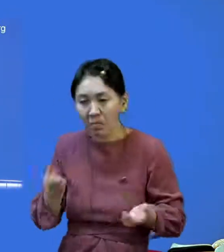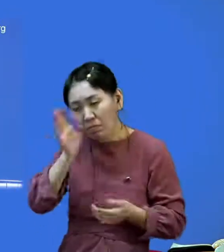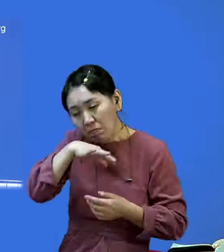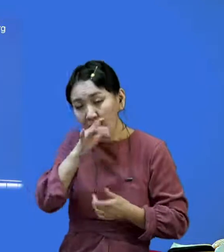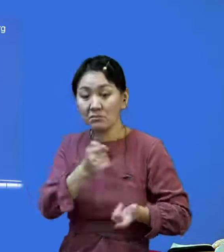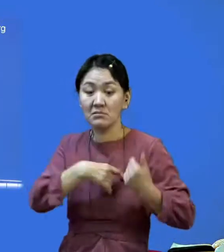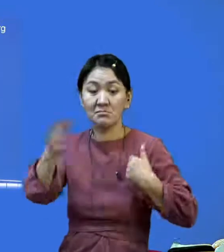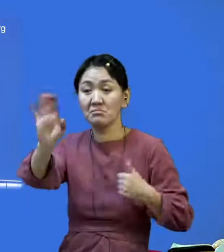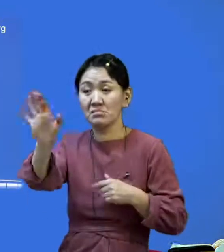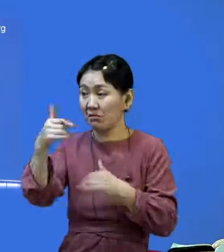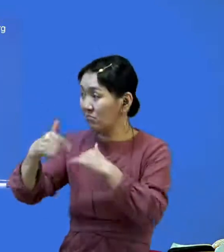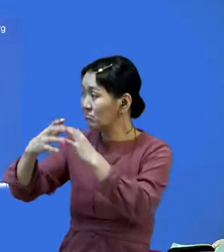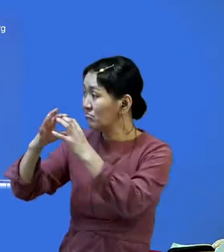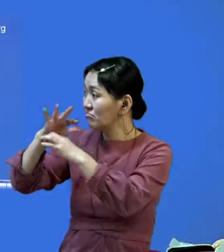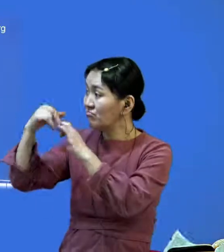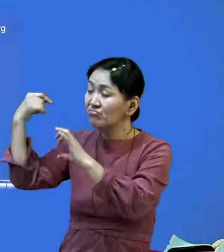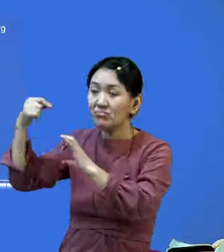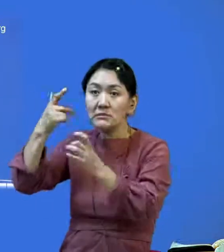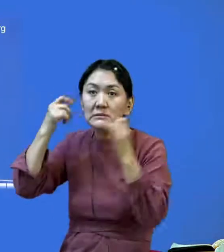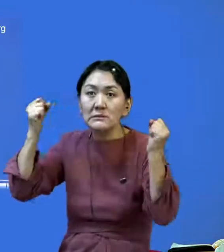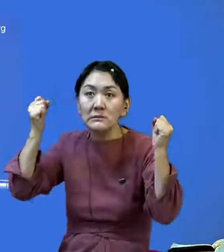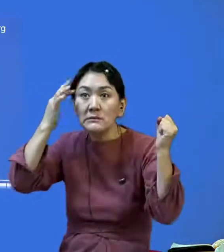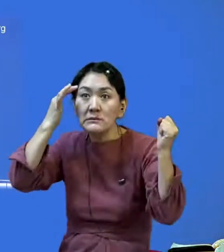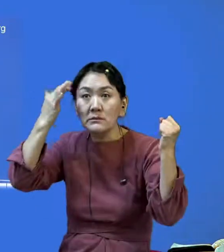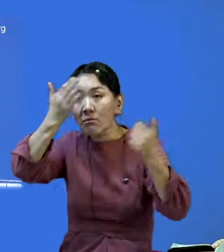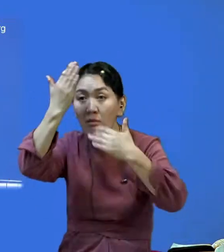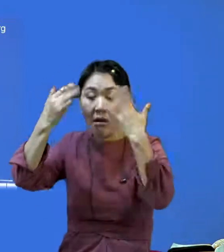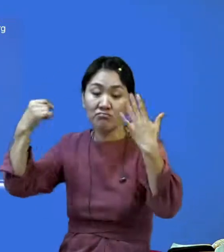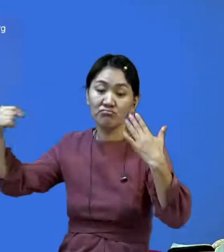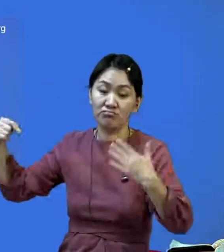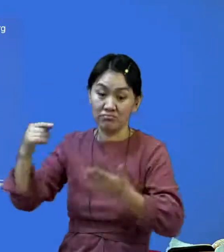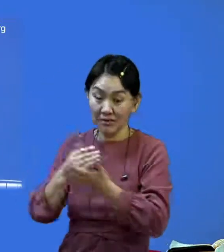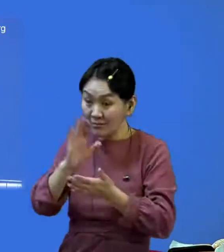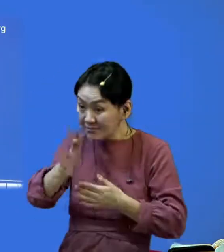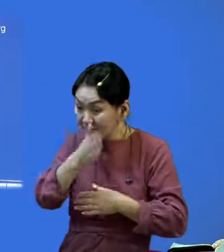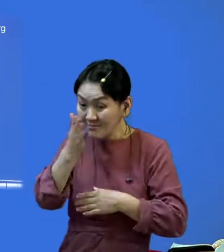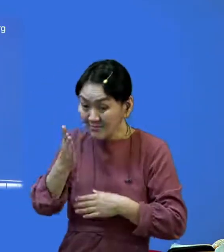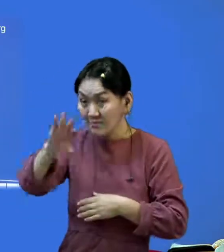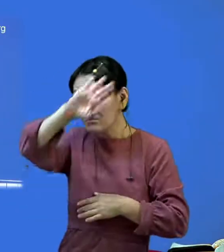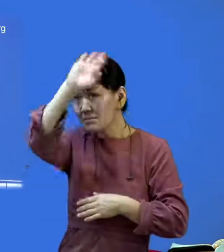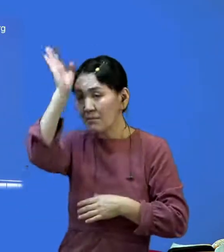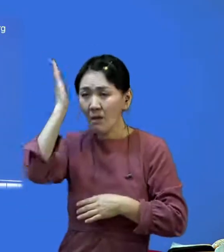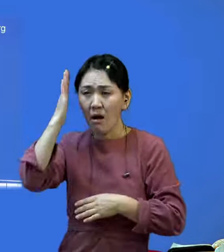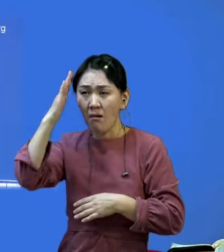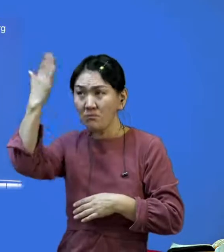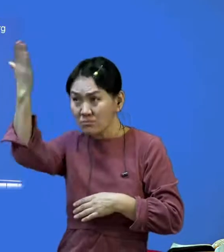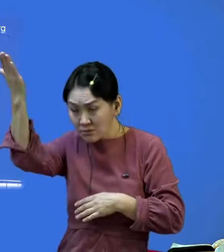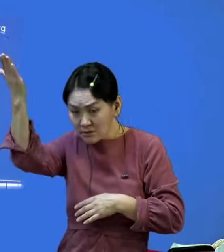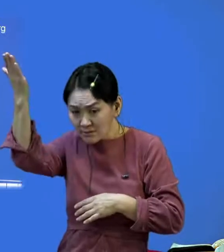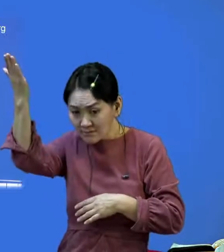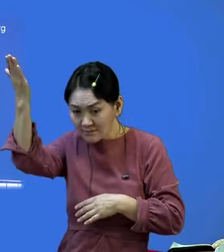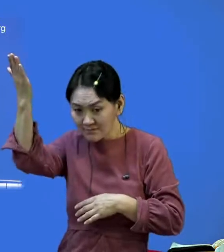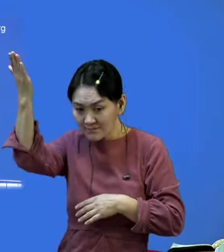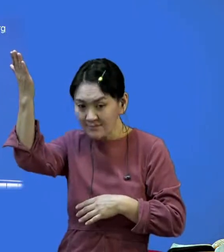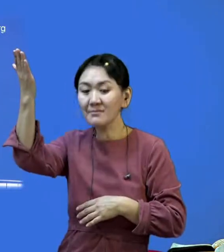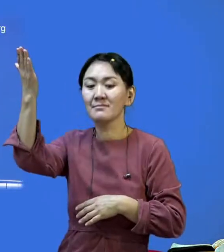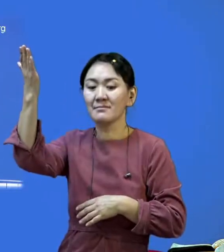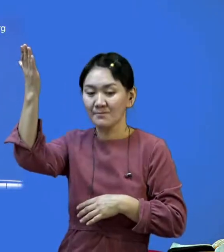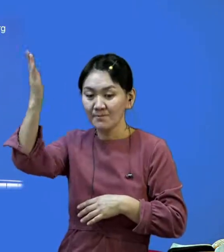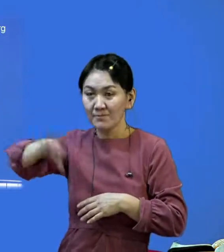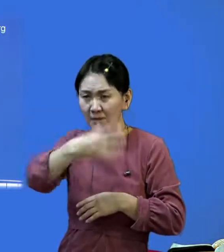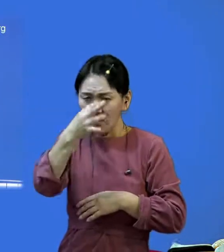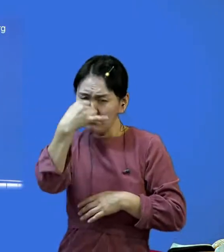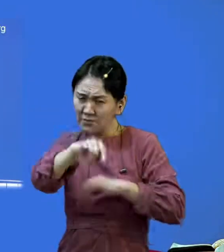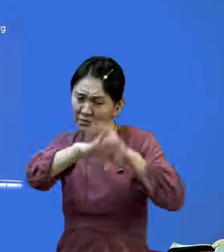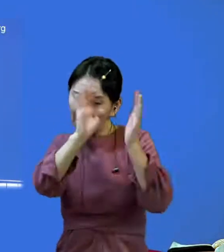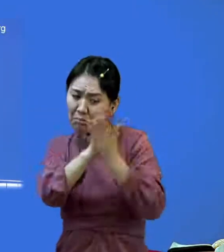зов. За харийнхан энэ бүхний бүх зүйлийг чармаа хайдаг үлээ. Харин Тэнгэрлэг эцэг чинь та нарт